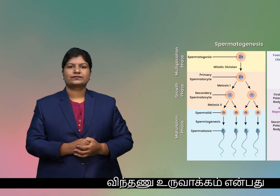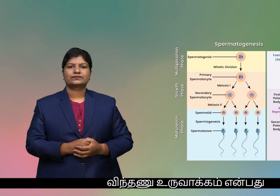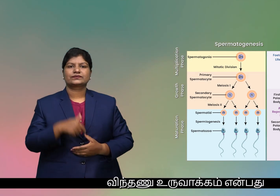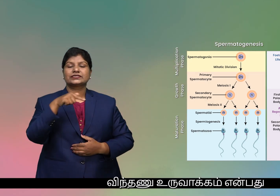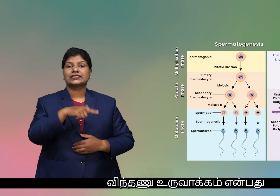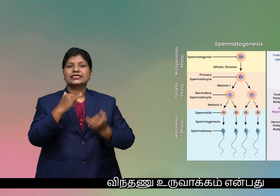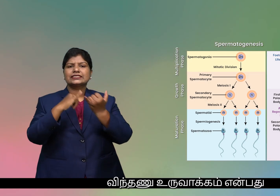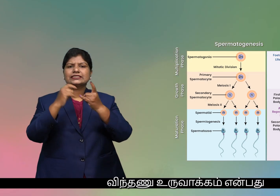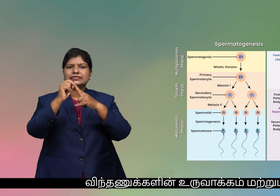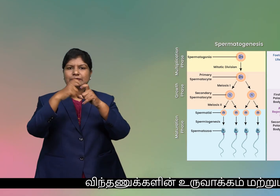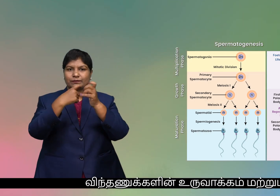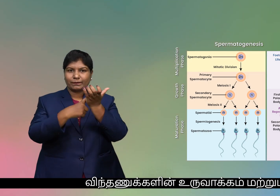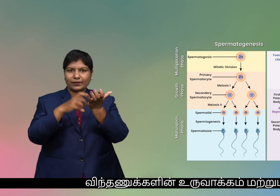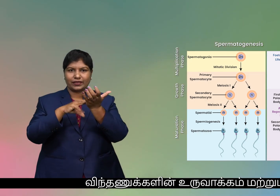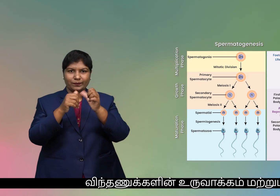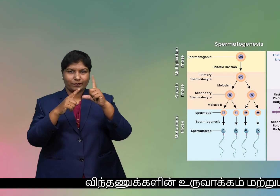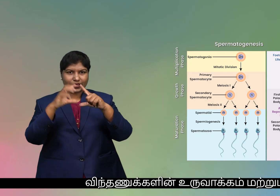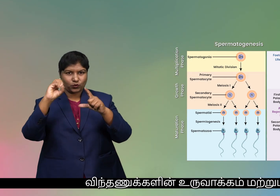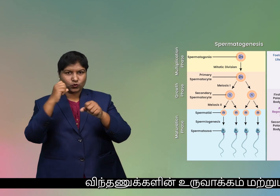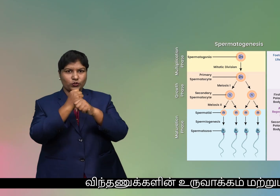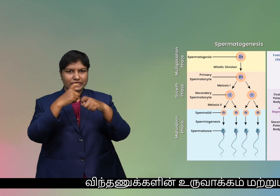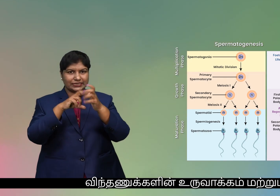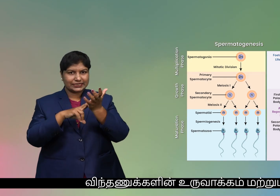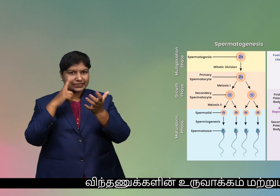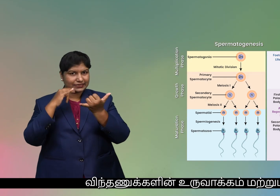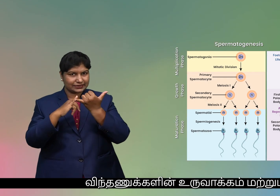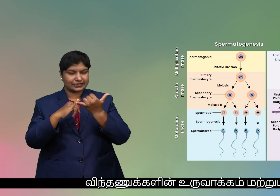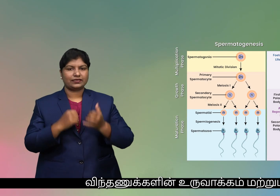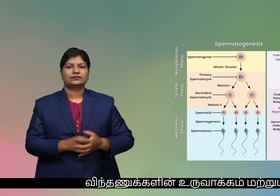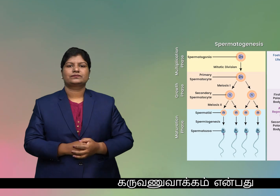விந்தணு உருவாக்கம் என்பது விந்தணுக்களின் உருவாக்கம் மற்றும்